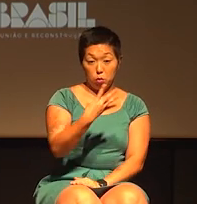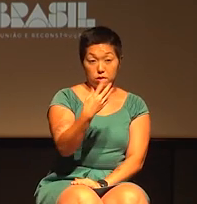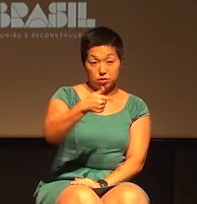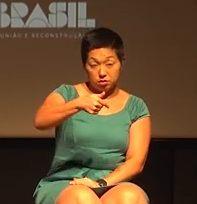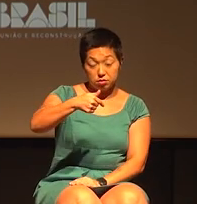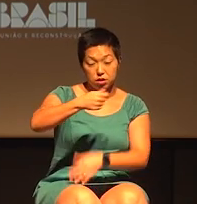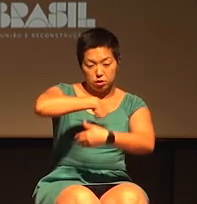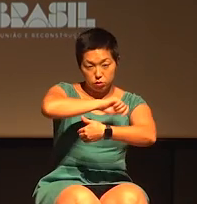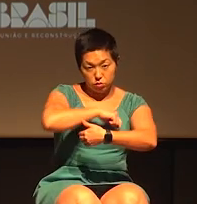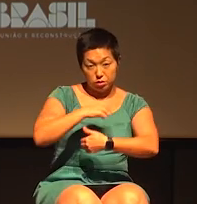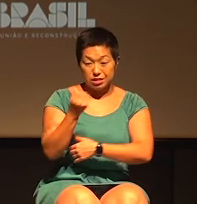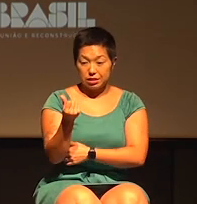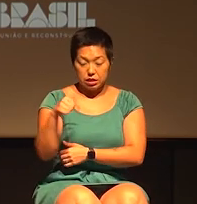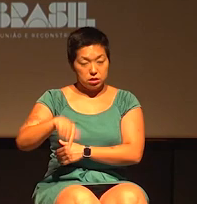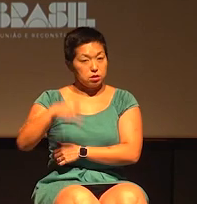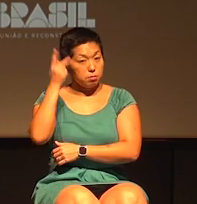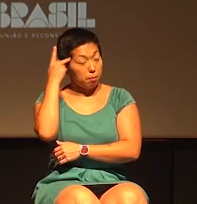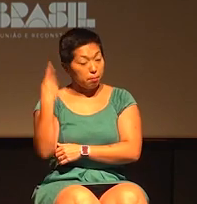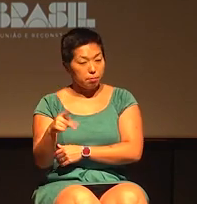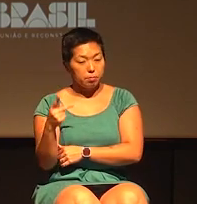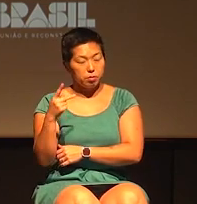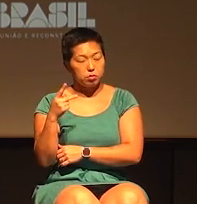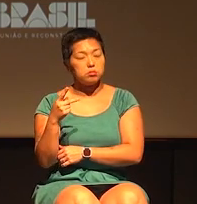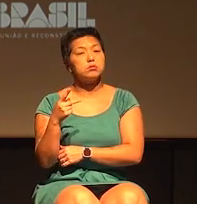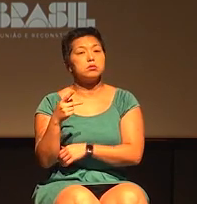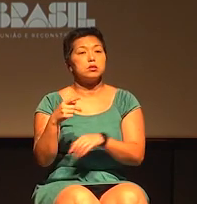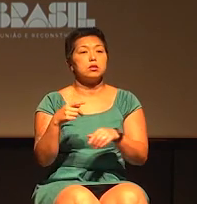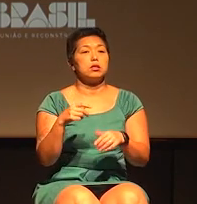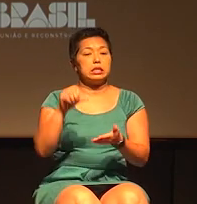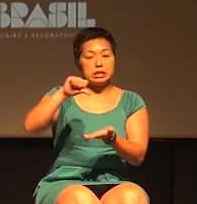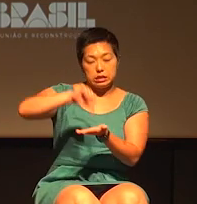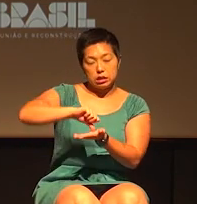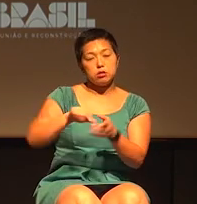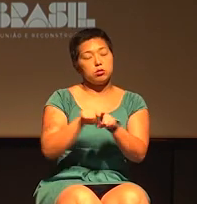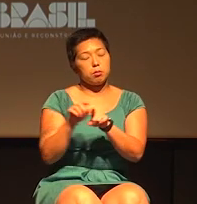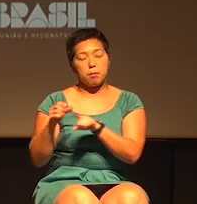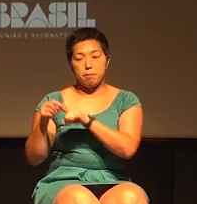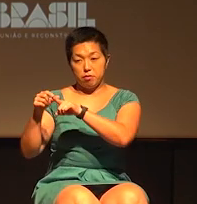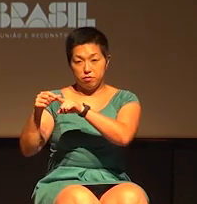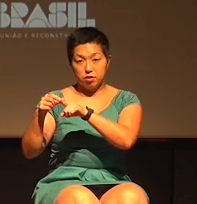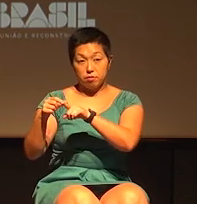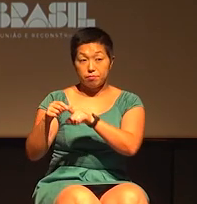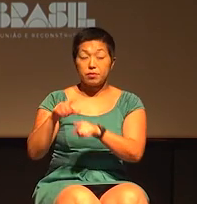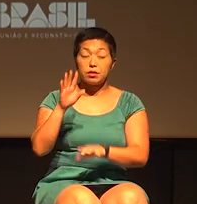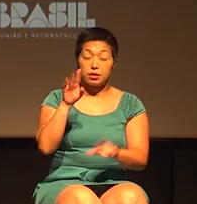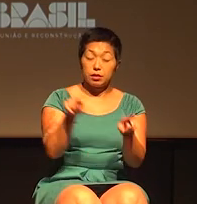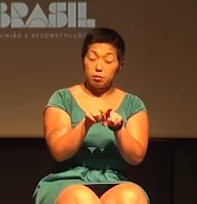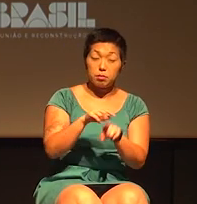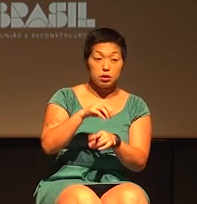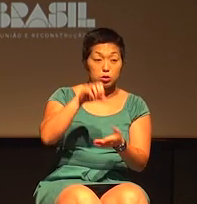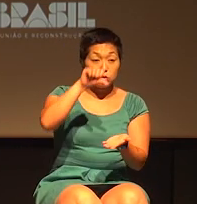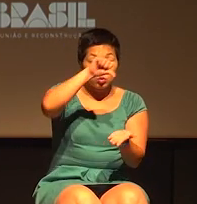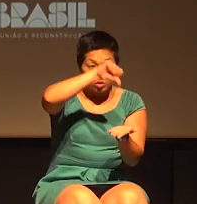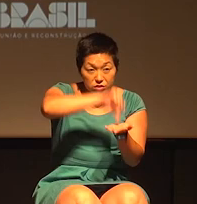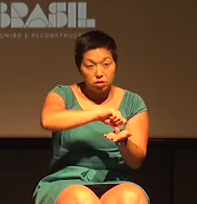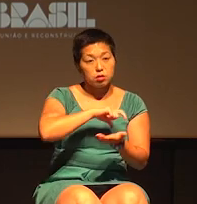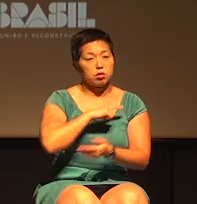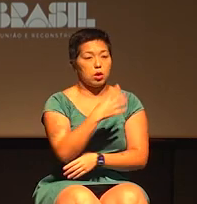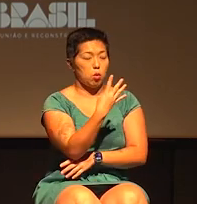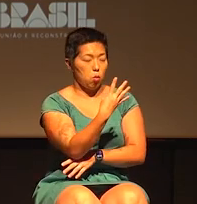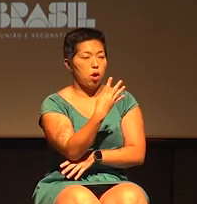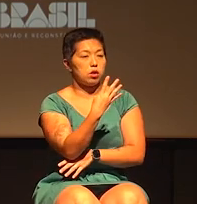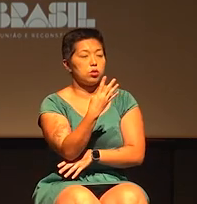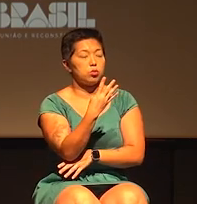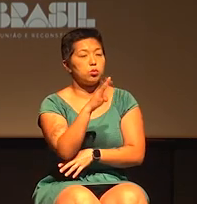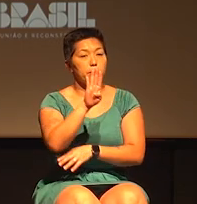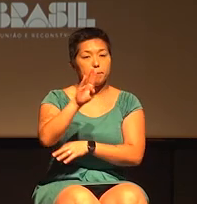cozinhas seis aqui na cidade de São Paulo uma delas do centro as outras da Periferia Aliás o centro das das cidades a gente tem quatro cozinhas